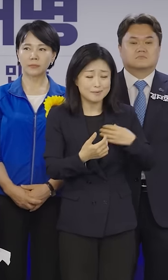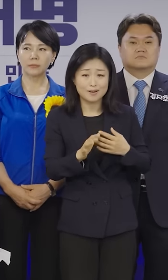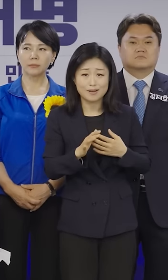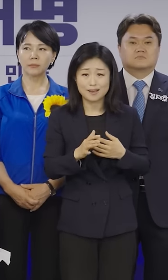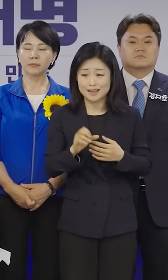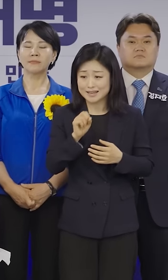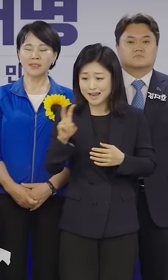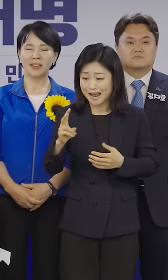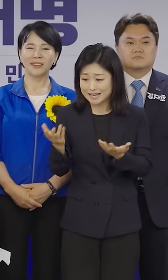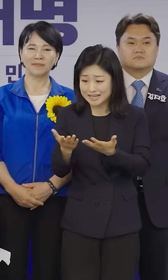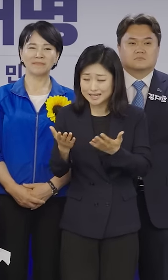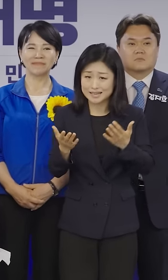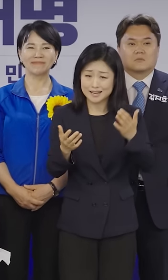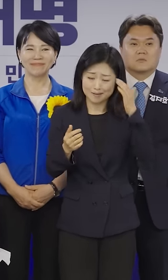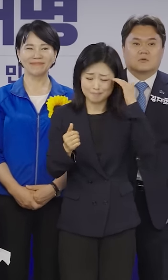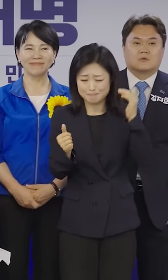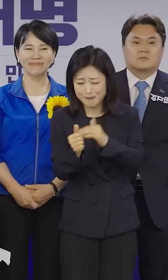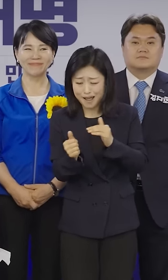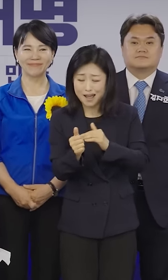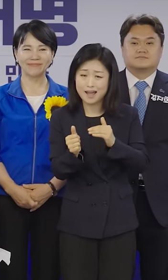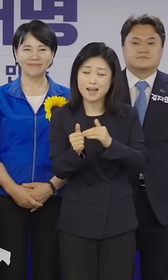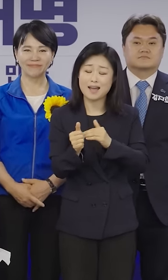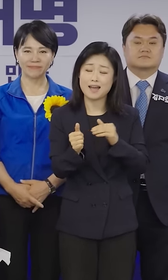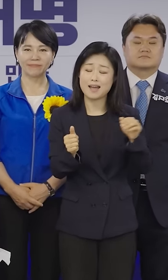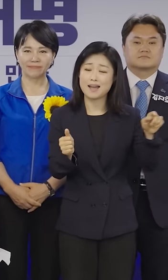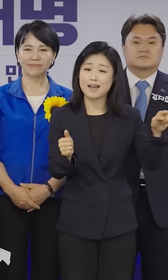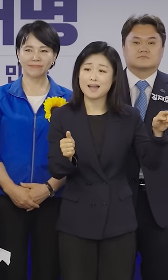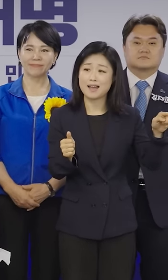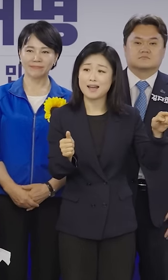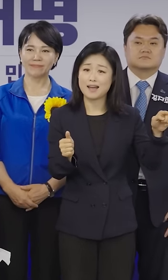야당이 하는 일을 발목을 잡습니다.